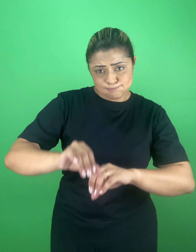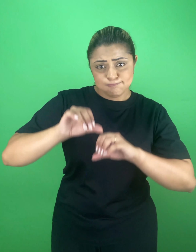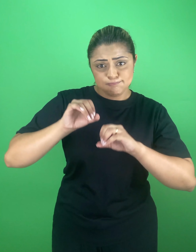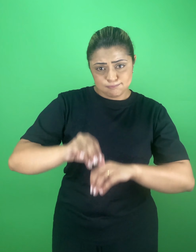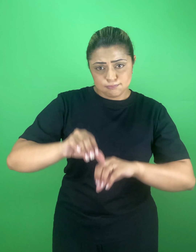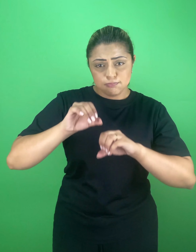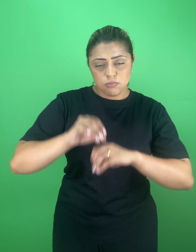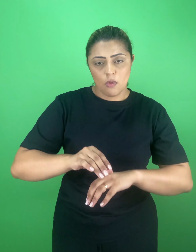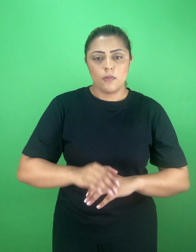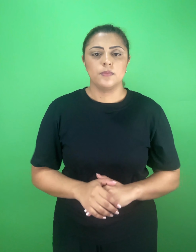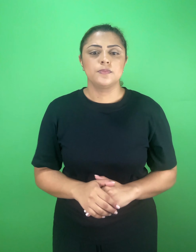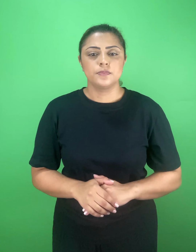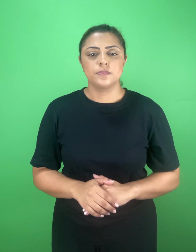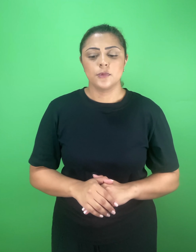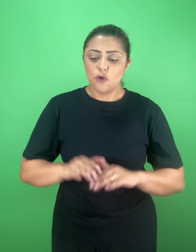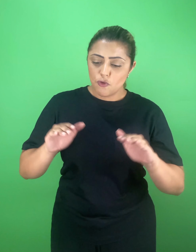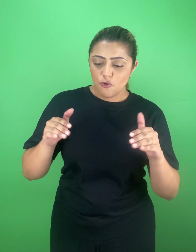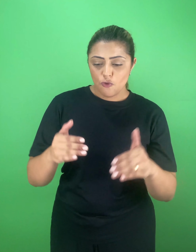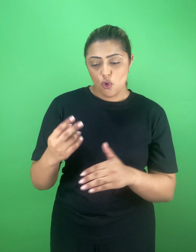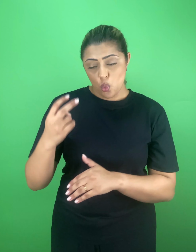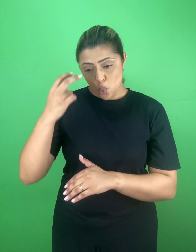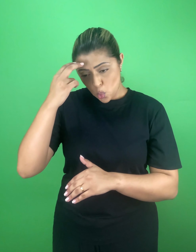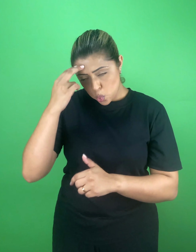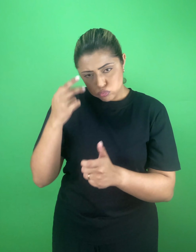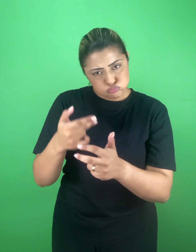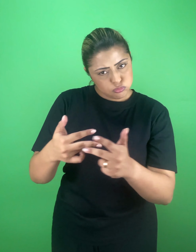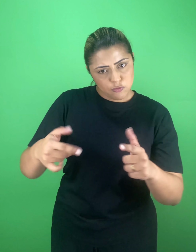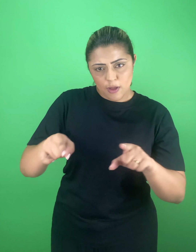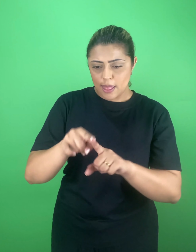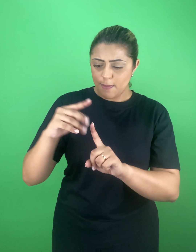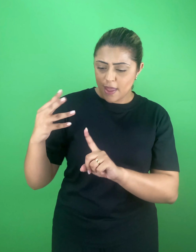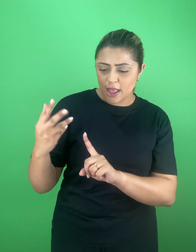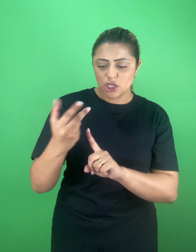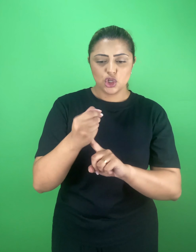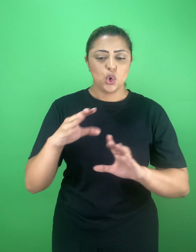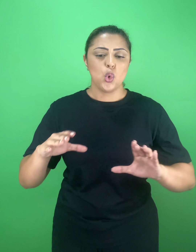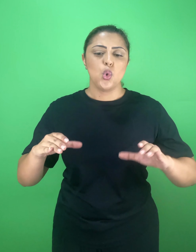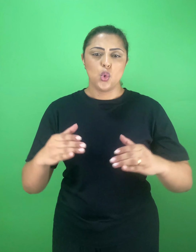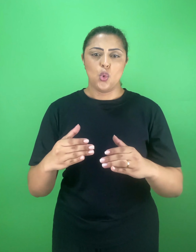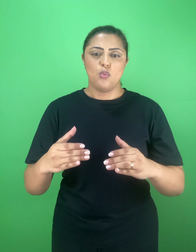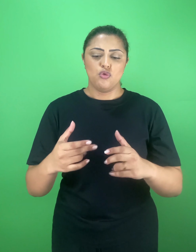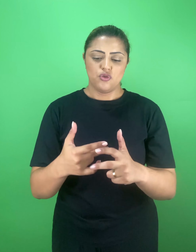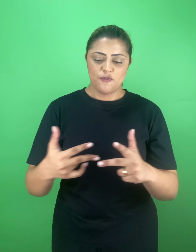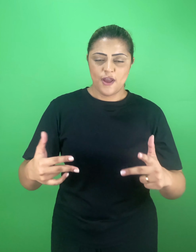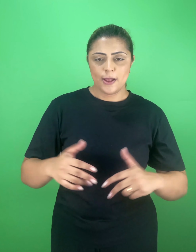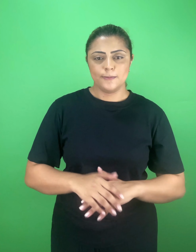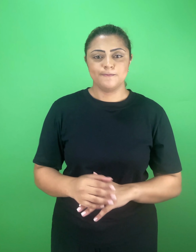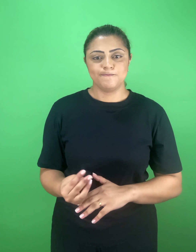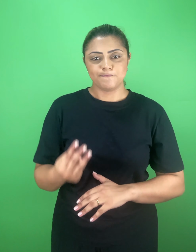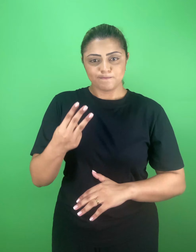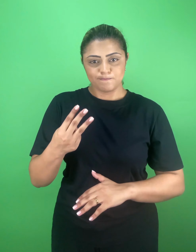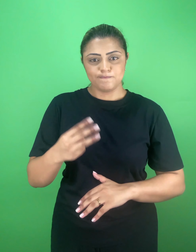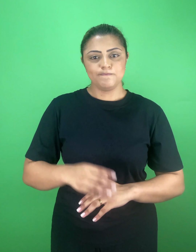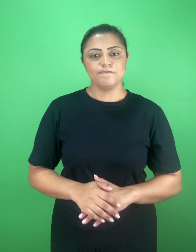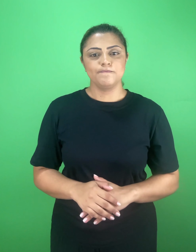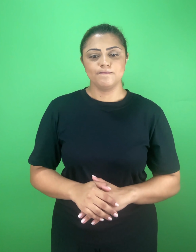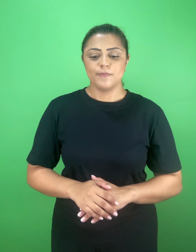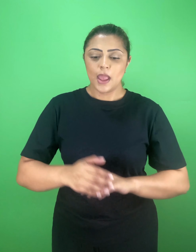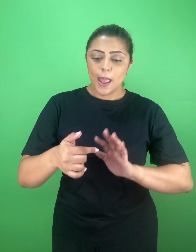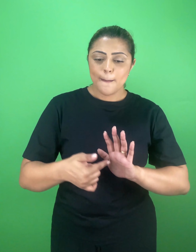às iniciativas culturais e ou artísticas de grupos ou coletivos 3. Realização de mostras relativas à